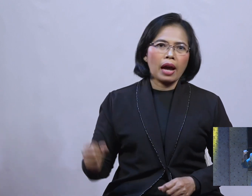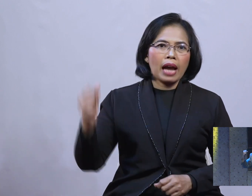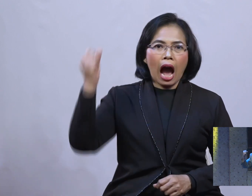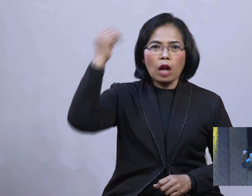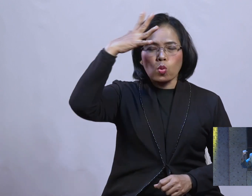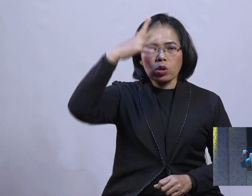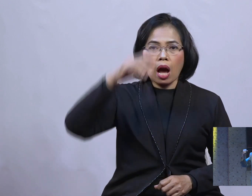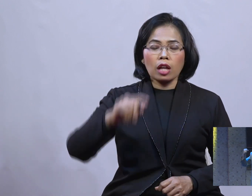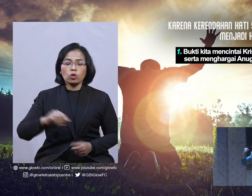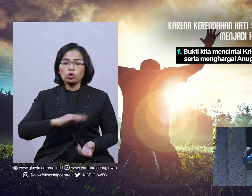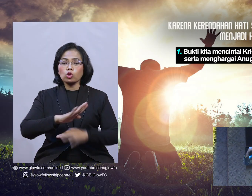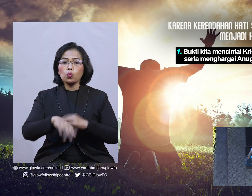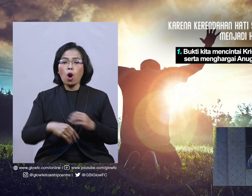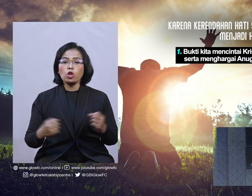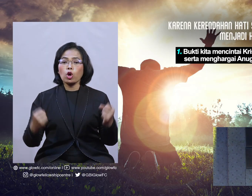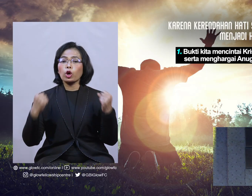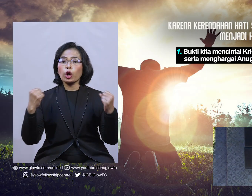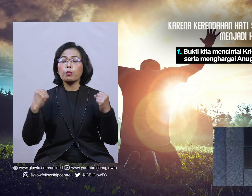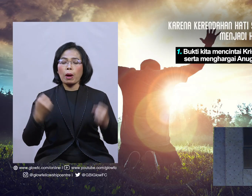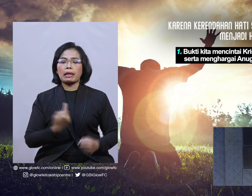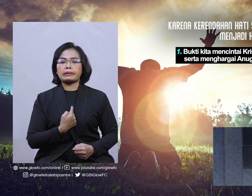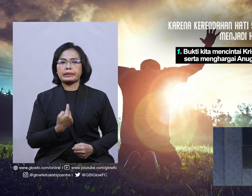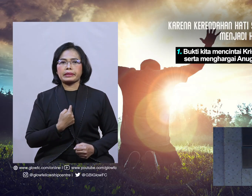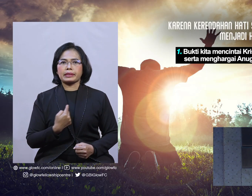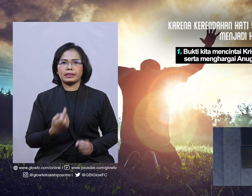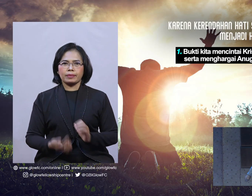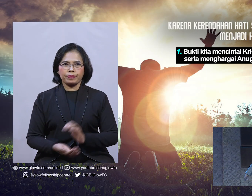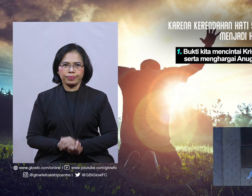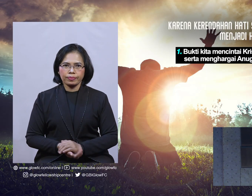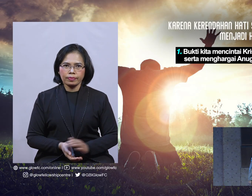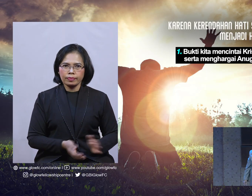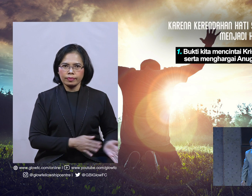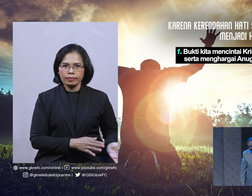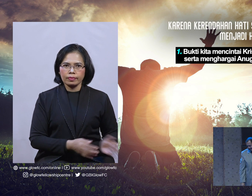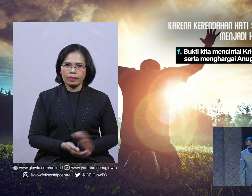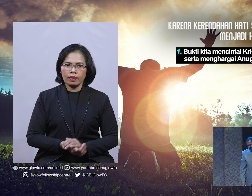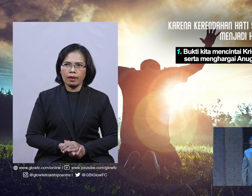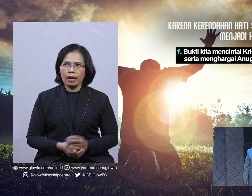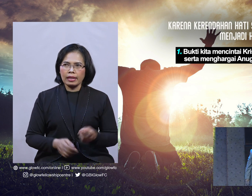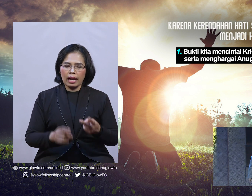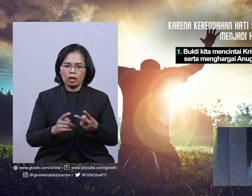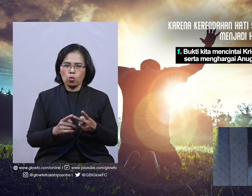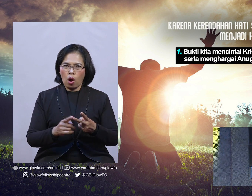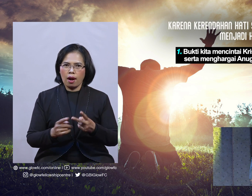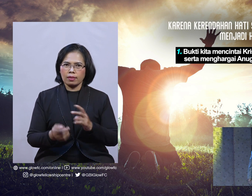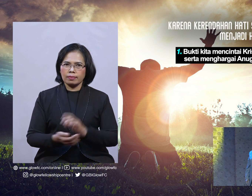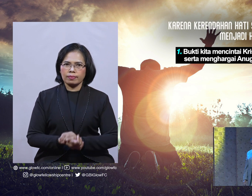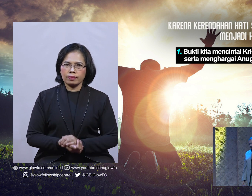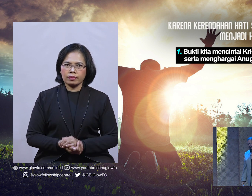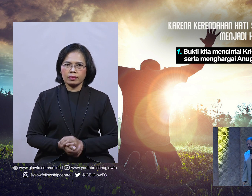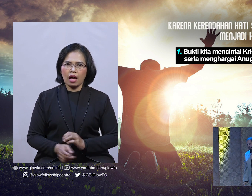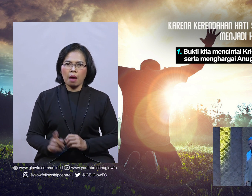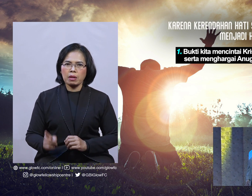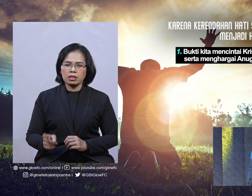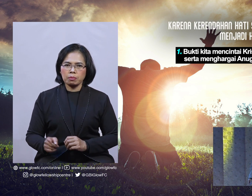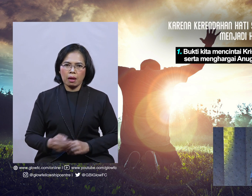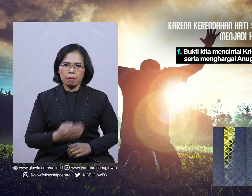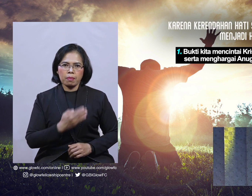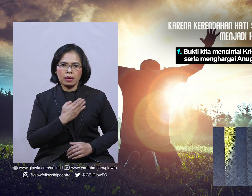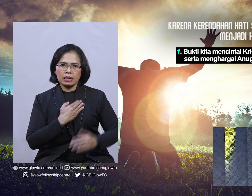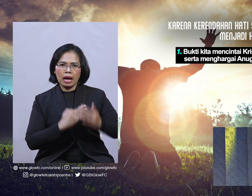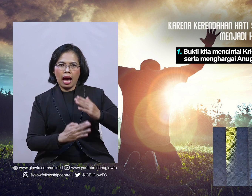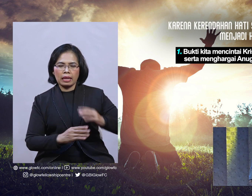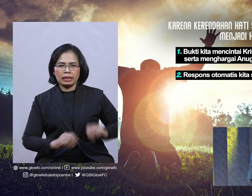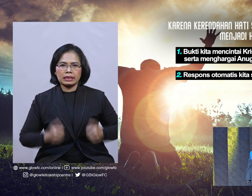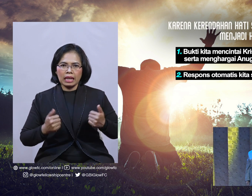pikir semua karena kekuatan dan kemampuan dan kehebatan yang kedua saya pelajari Hai mengapa kalian hati serta